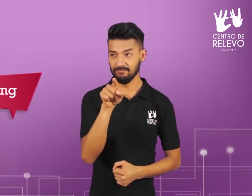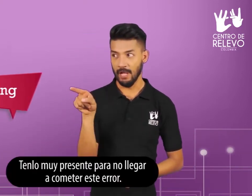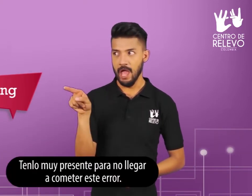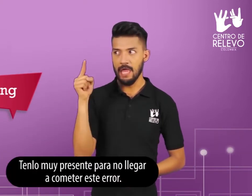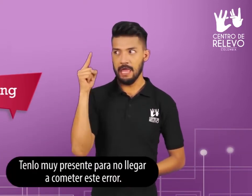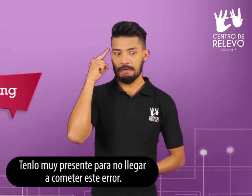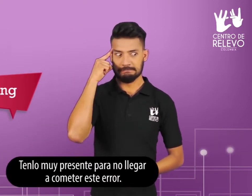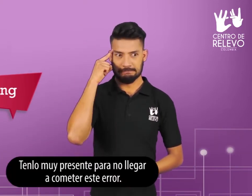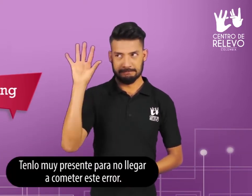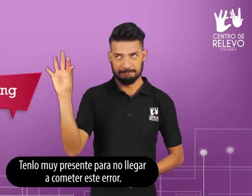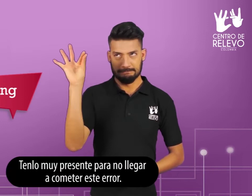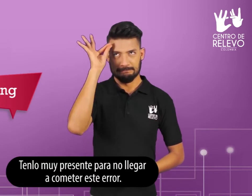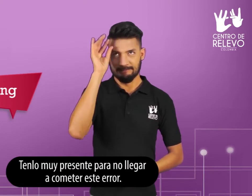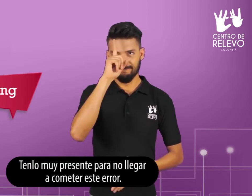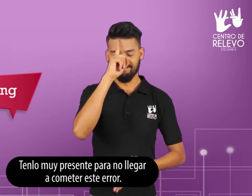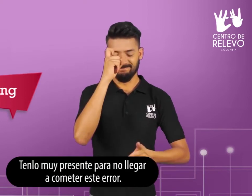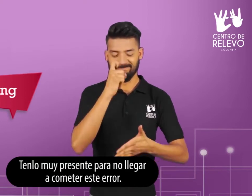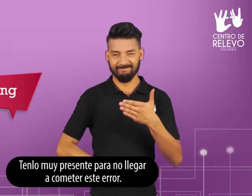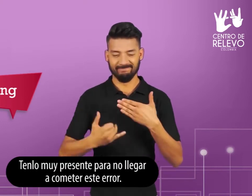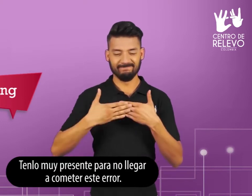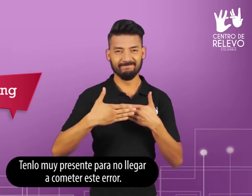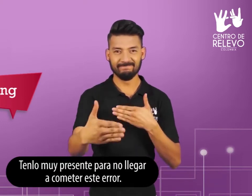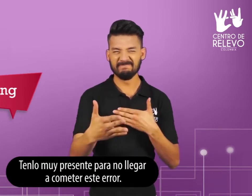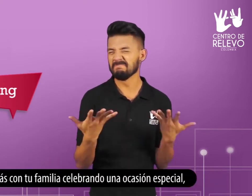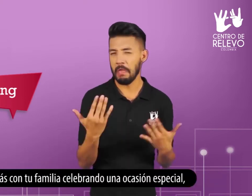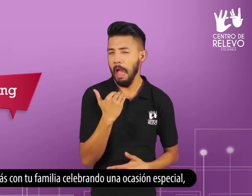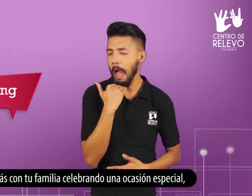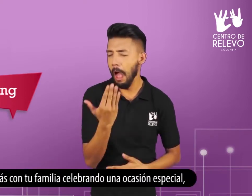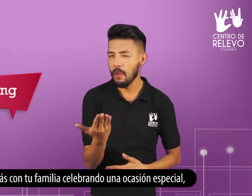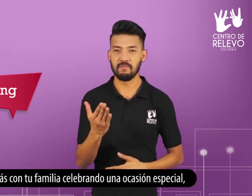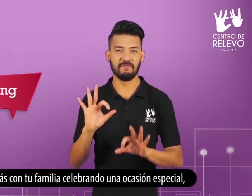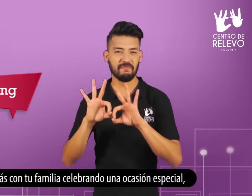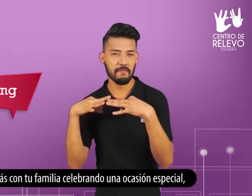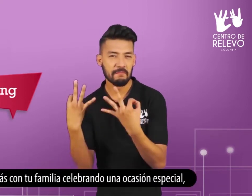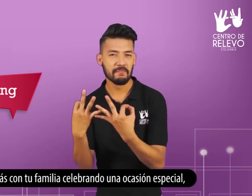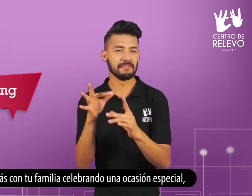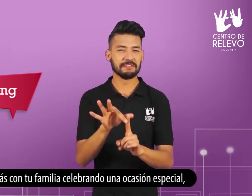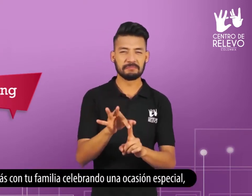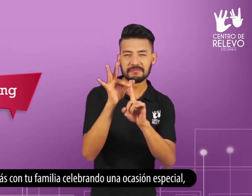Tenlo muy presente para no llegar a cometer este error. Si estás con tu familia celebrando una ocasión especial,